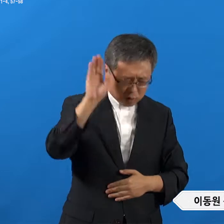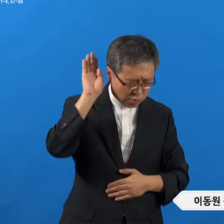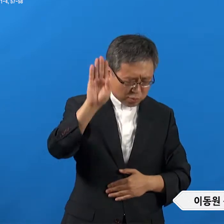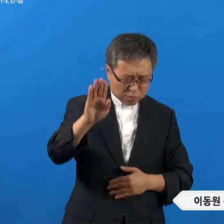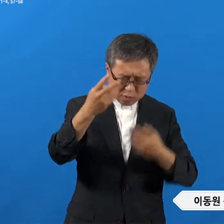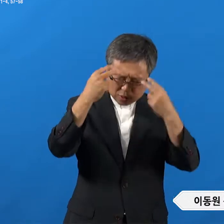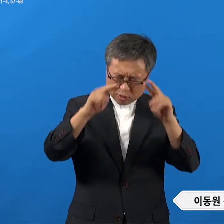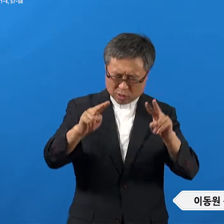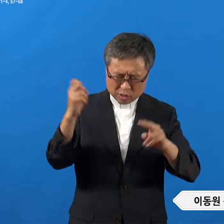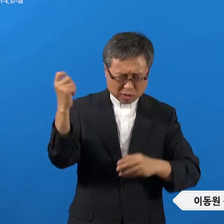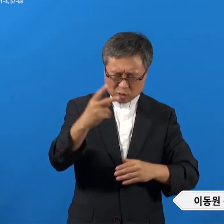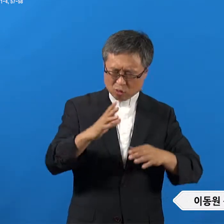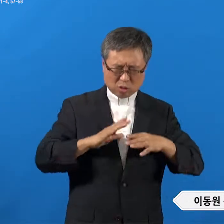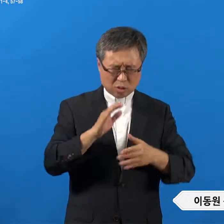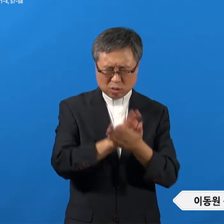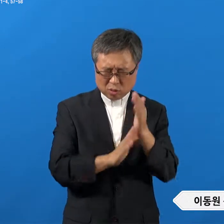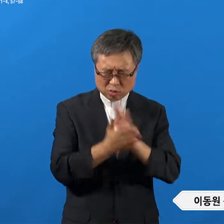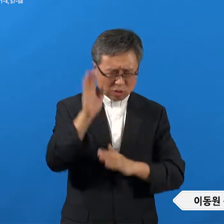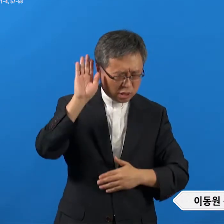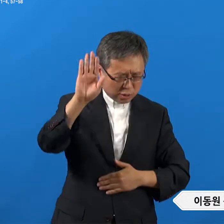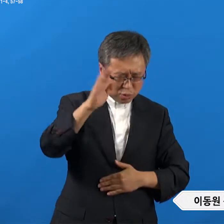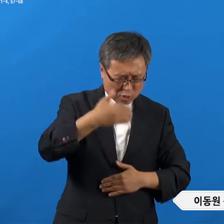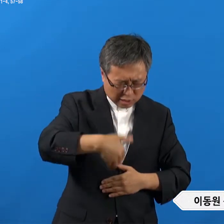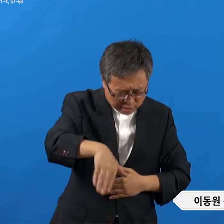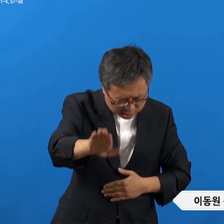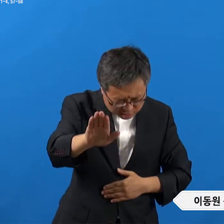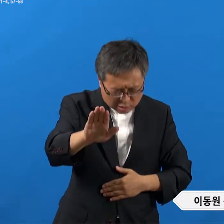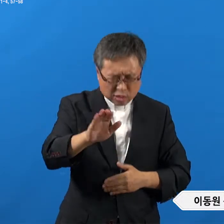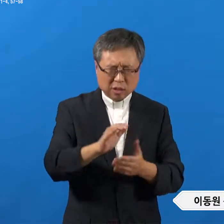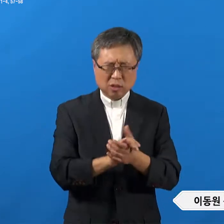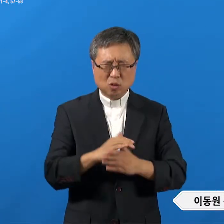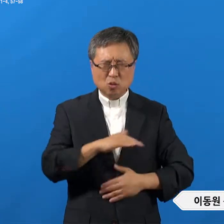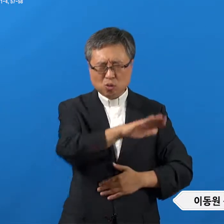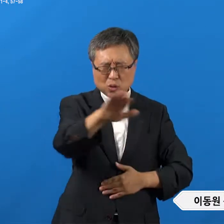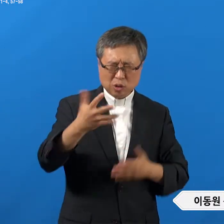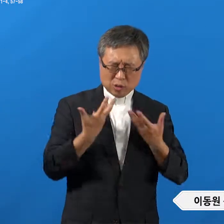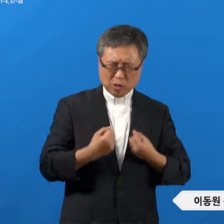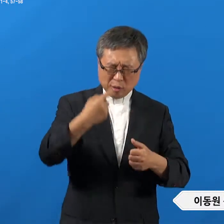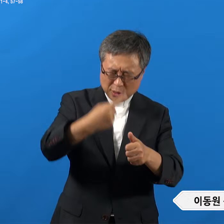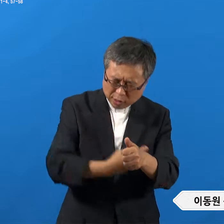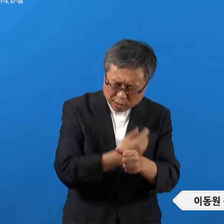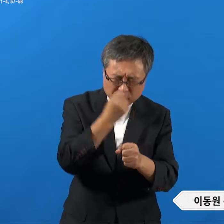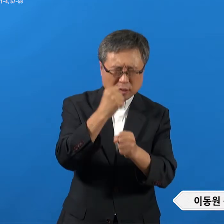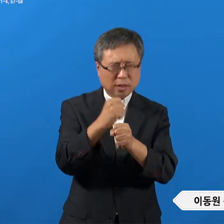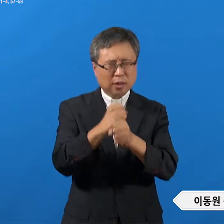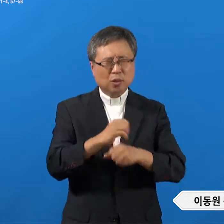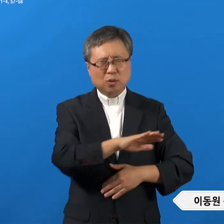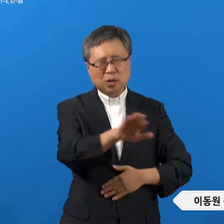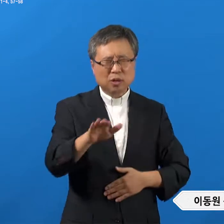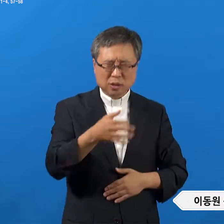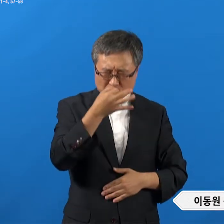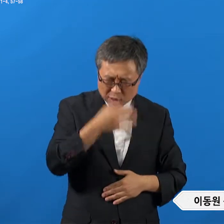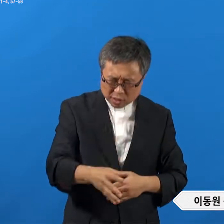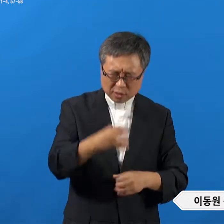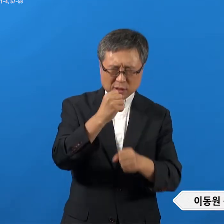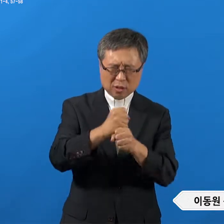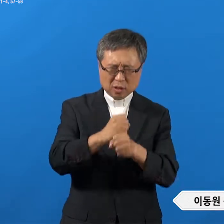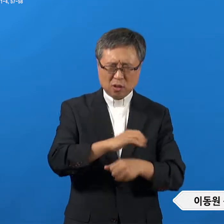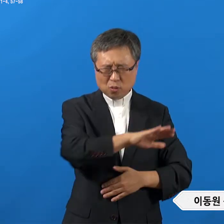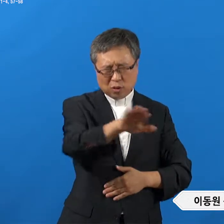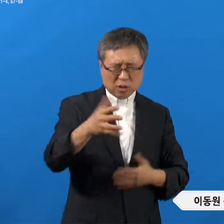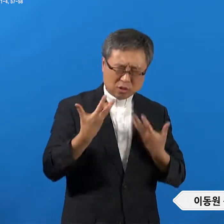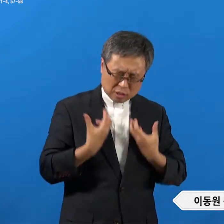향해서 다시 두려움 없이 앞으로 나아갈 것입니다. 오늘 우리를 절망스럽게 만들고 우리를 실망하게 만들고